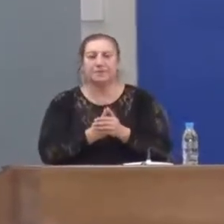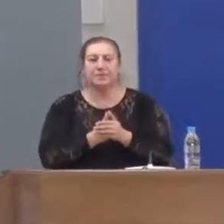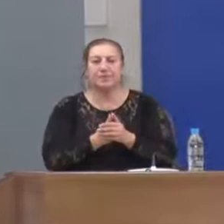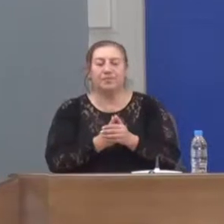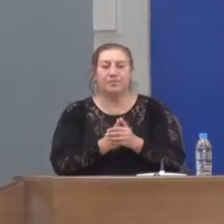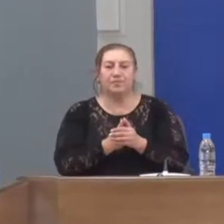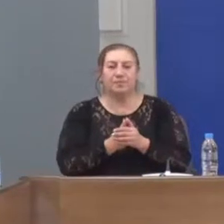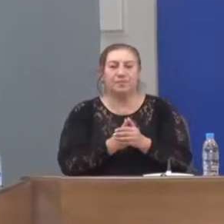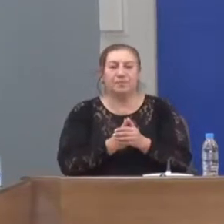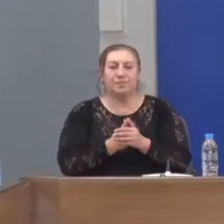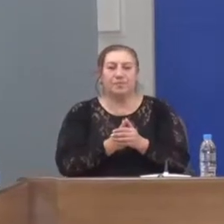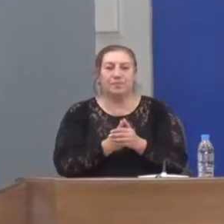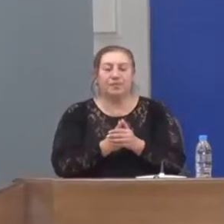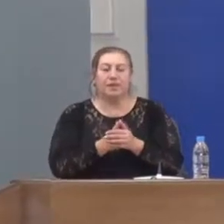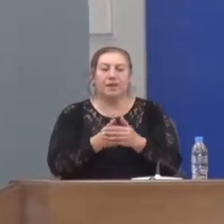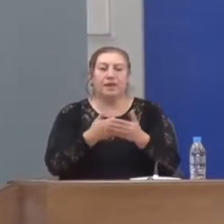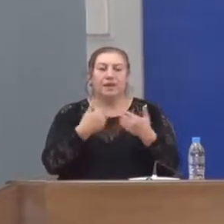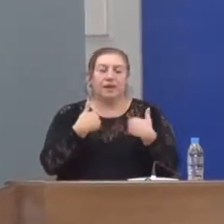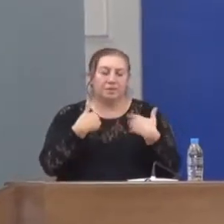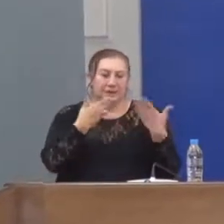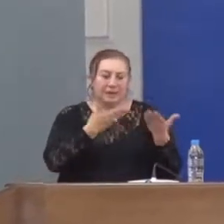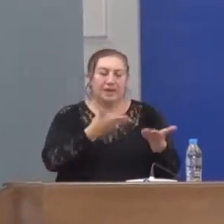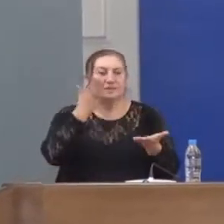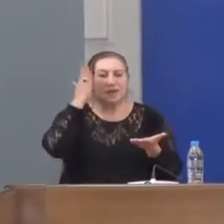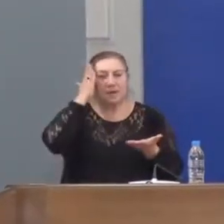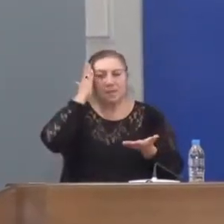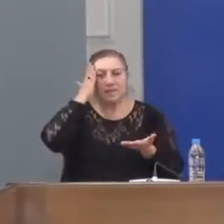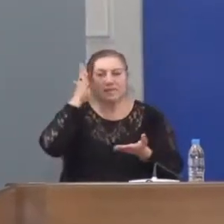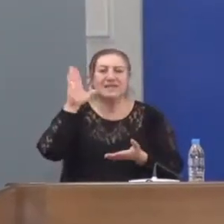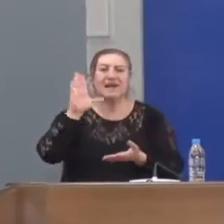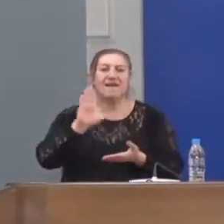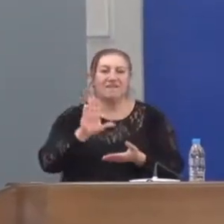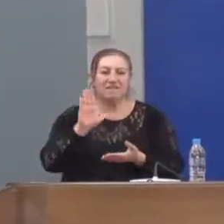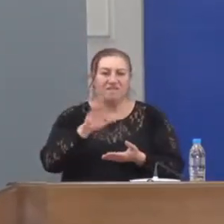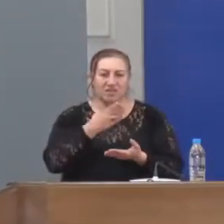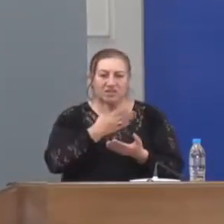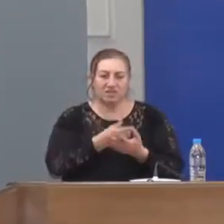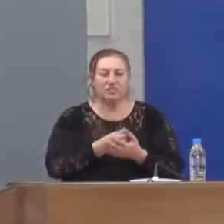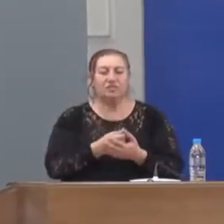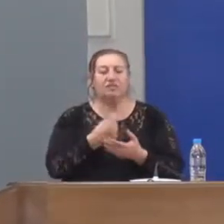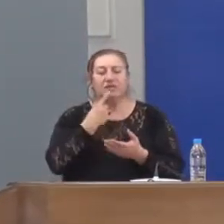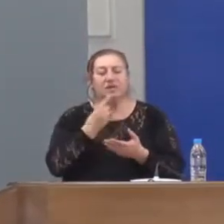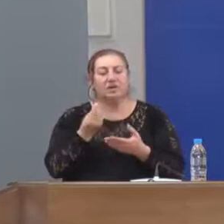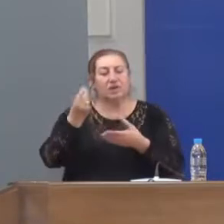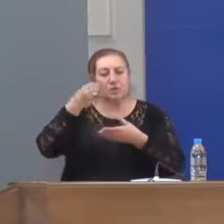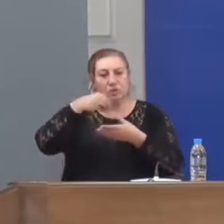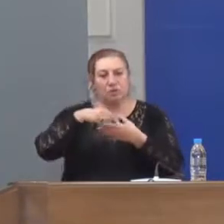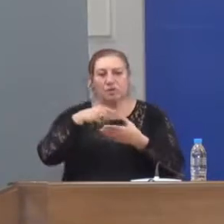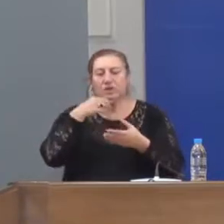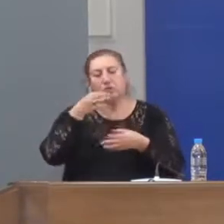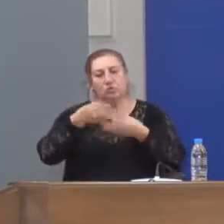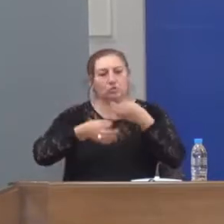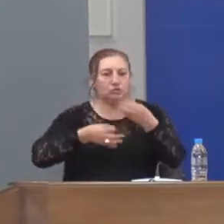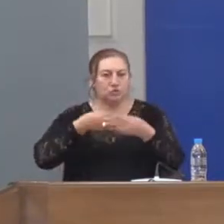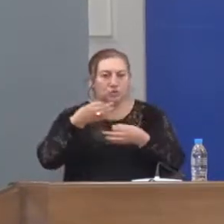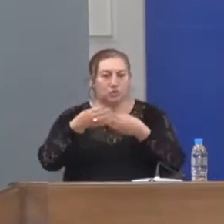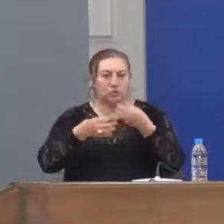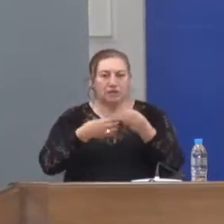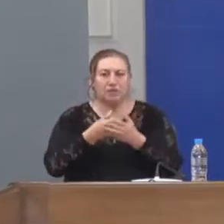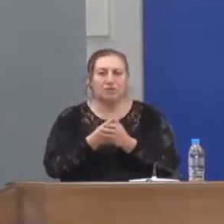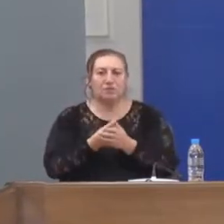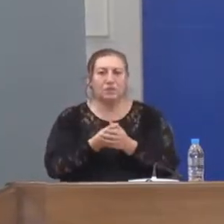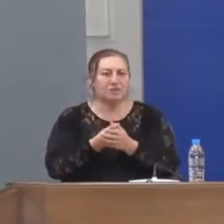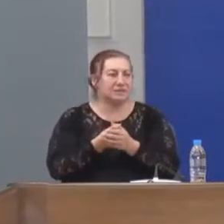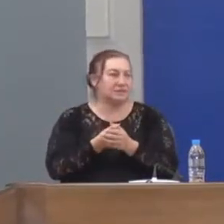Днеска при нас е министър Вълчев, към който после може да дадете въпроси относно бъдещи стъпки.